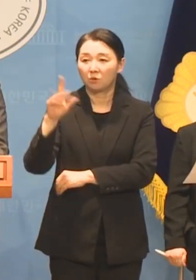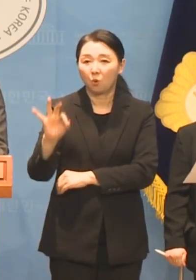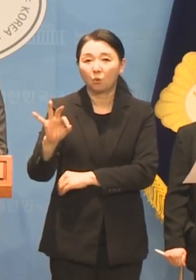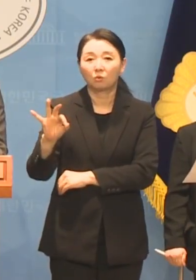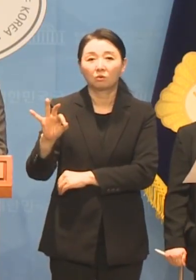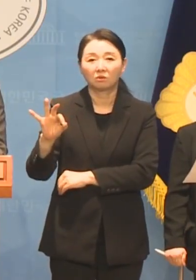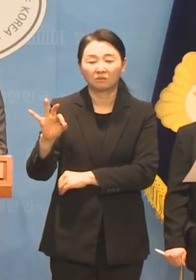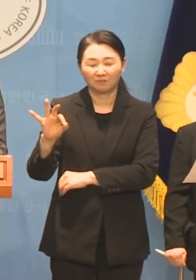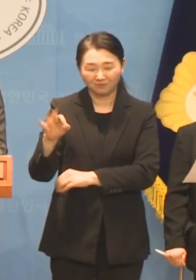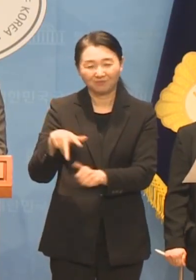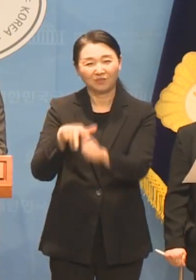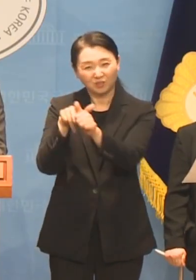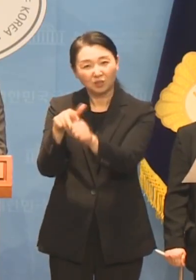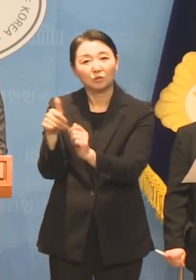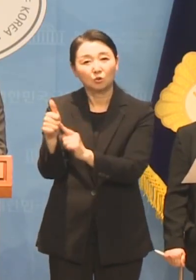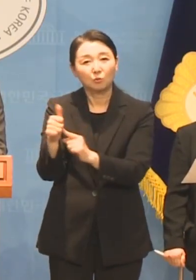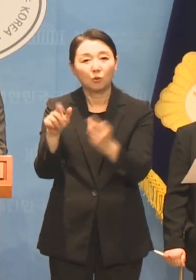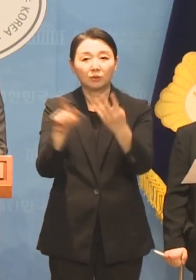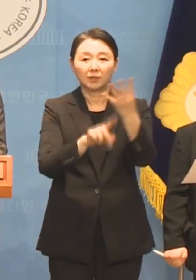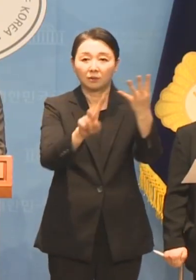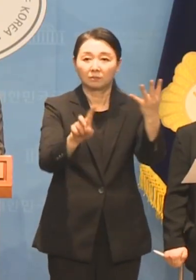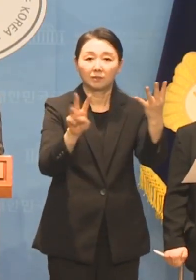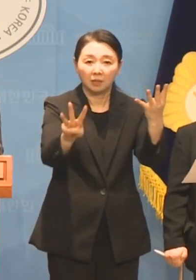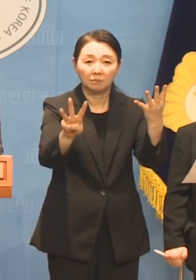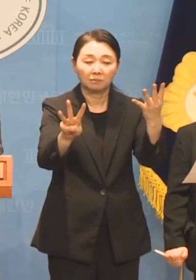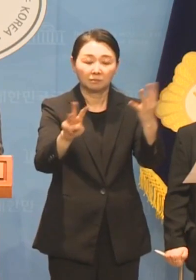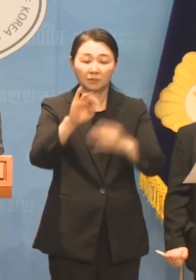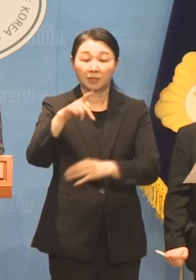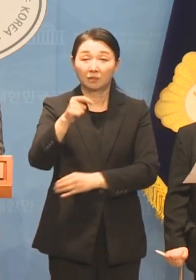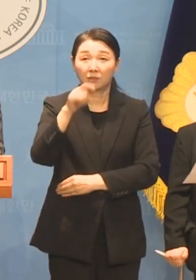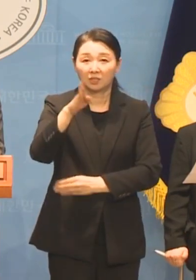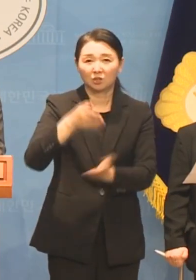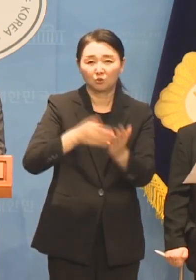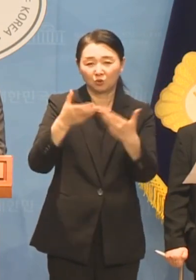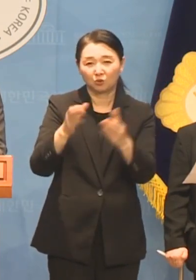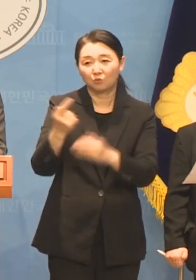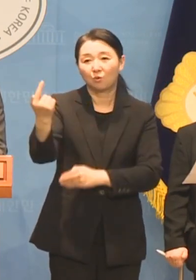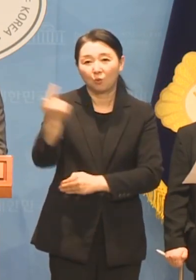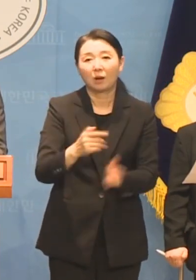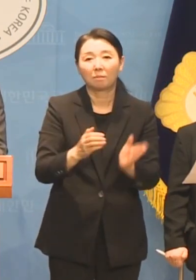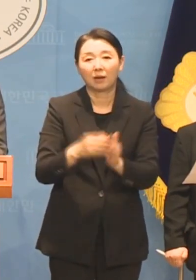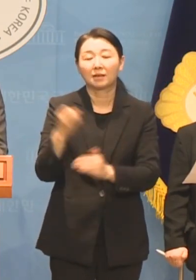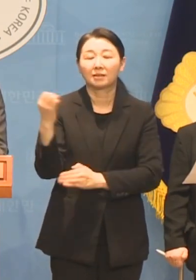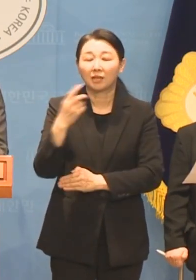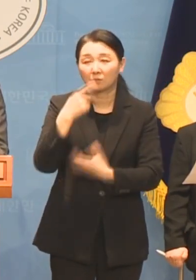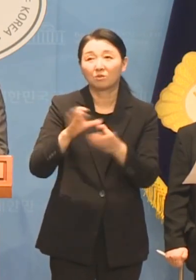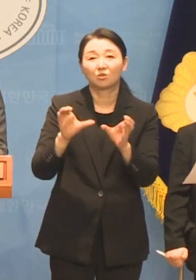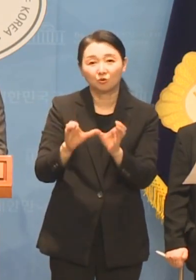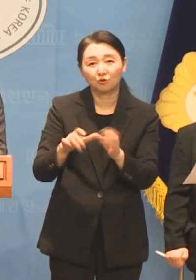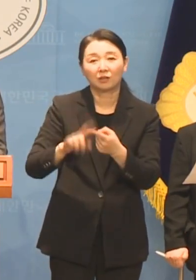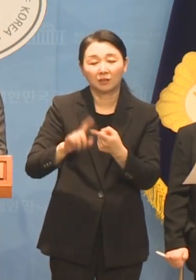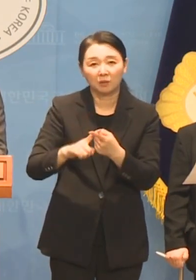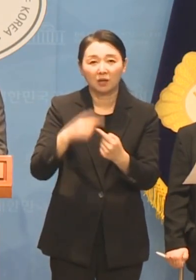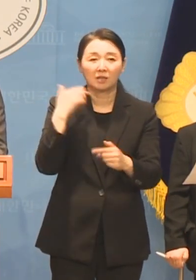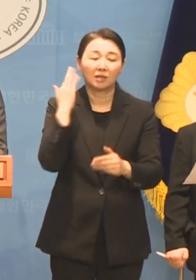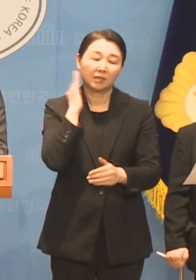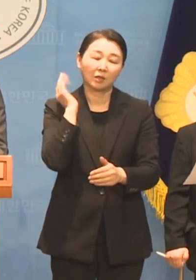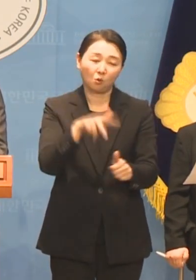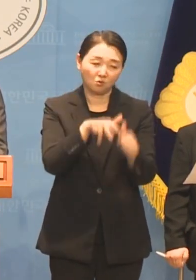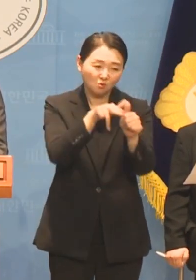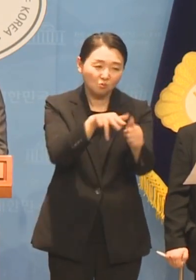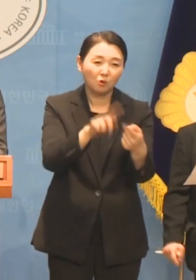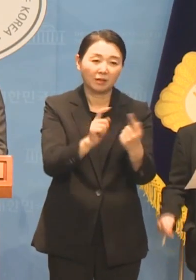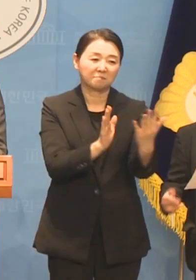대선 경선 후보는 4월 23일 JTBC 뉴스룸 프로그램에서 또다시 더불어민주당 대선 경선